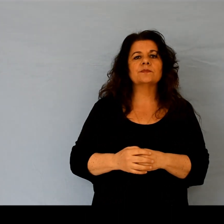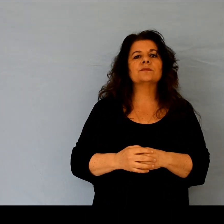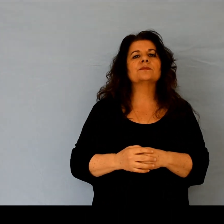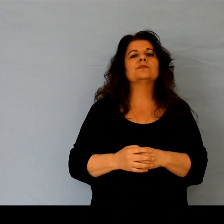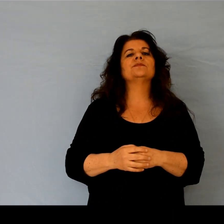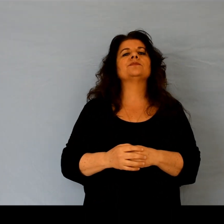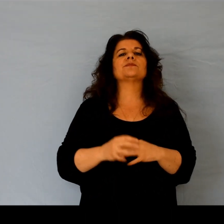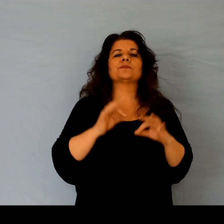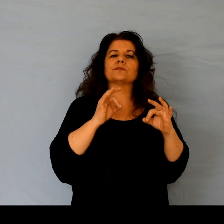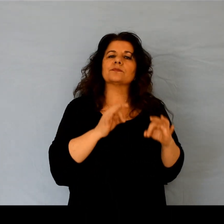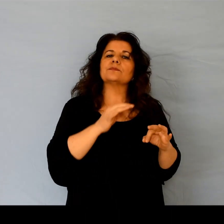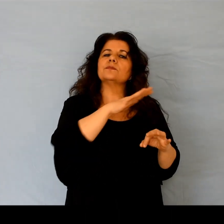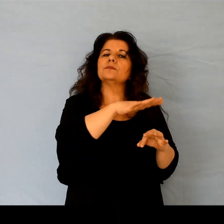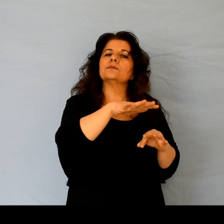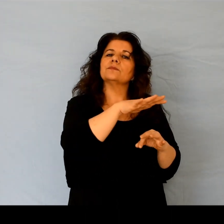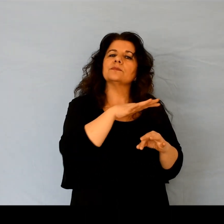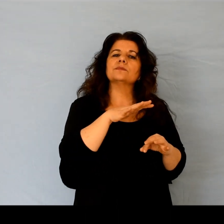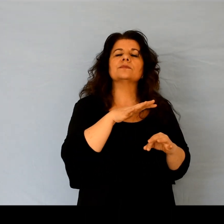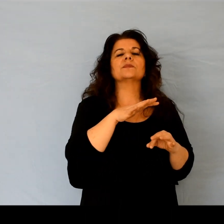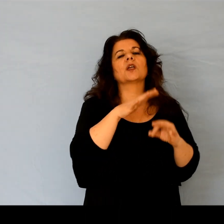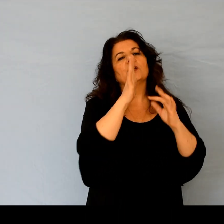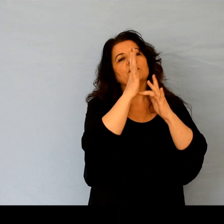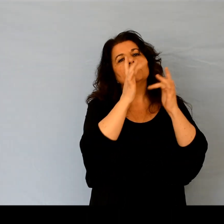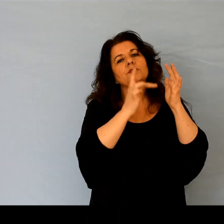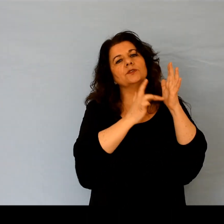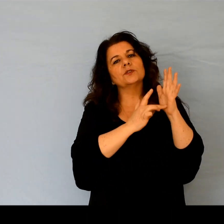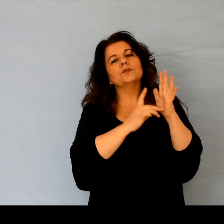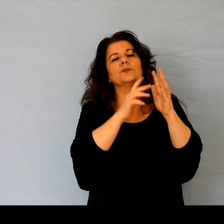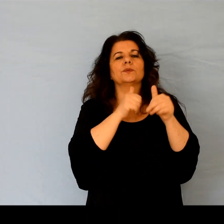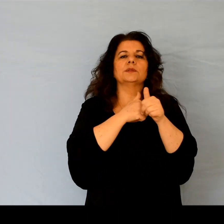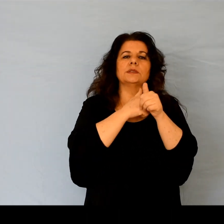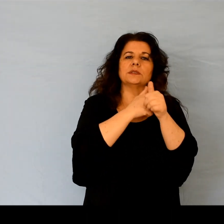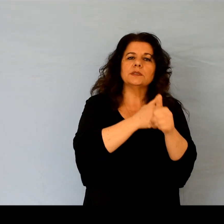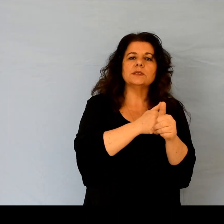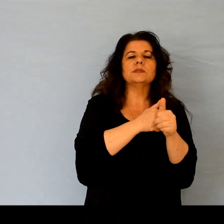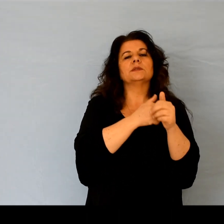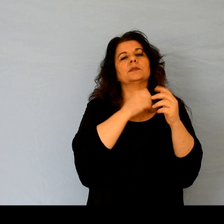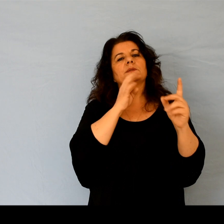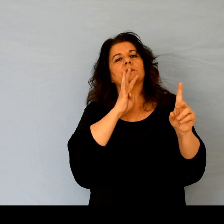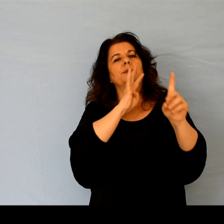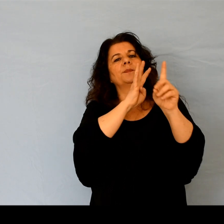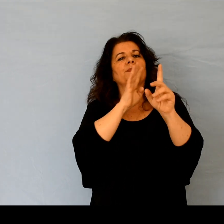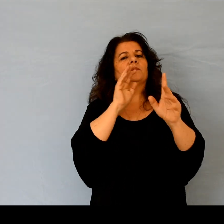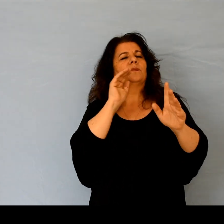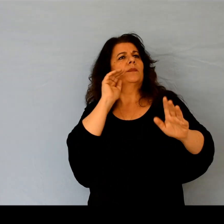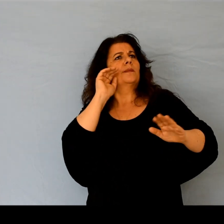Entre-temps, les disciples l'appelaient. « Rabbi, viens manger. »